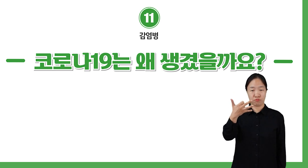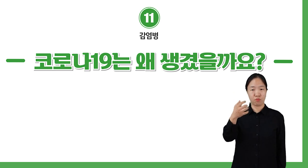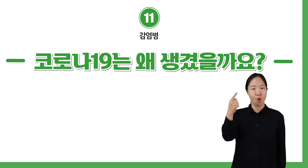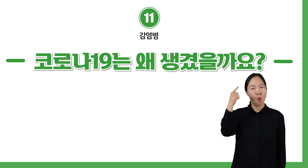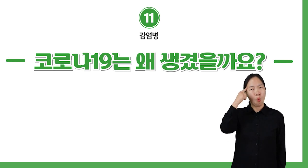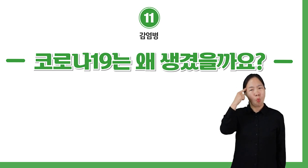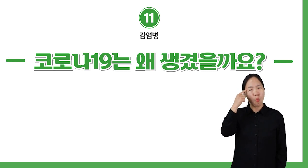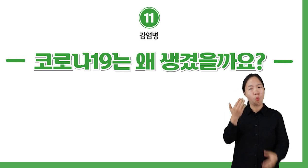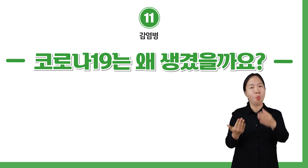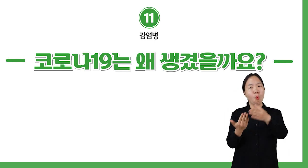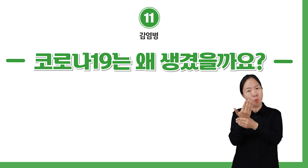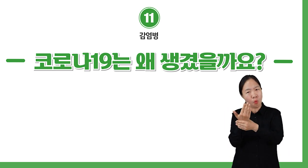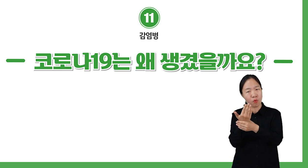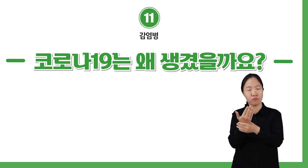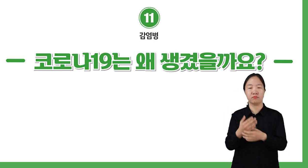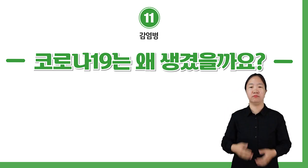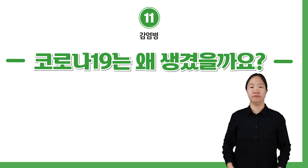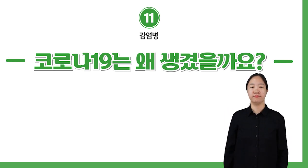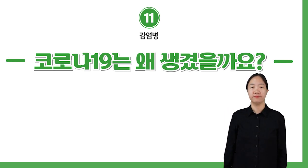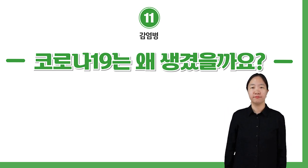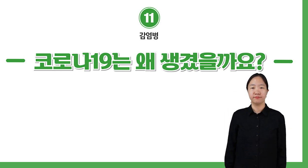코로나19는 왜 생겼을까요?